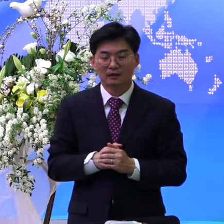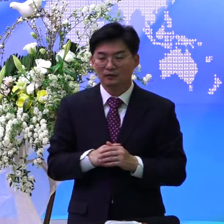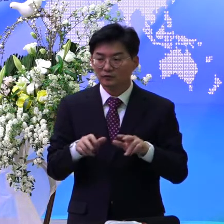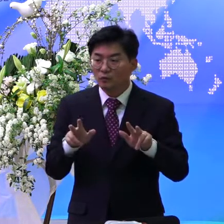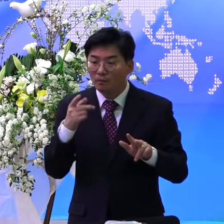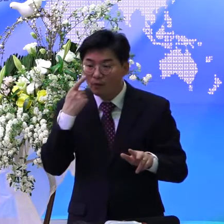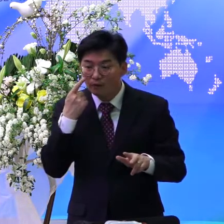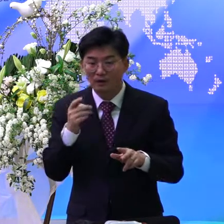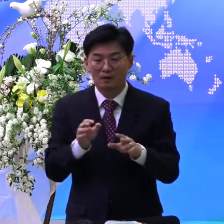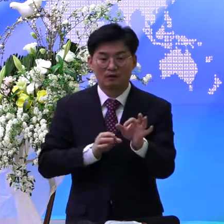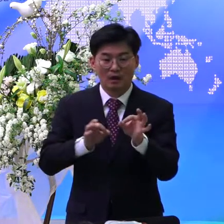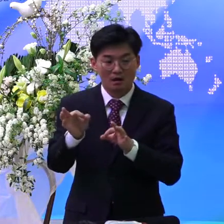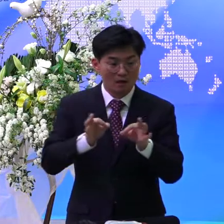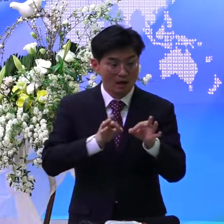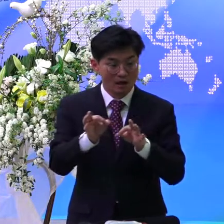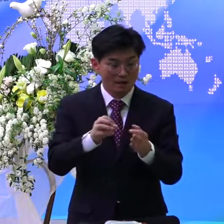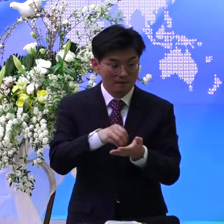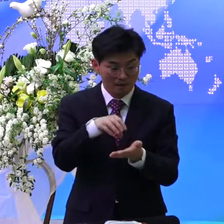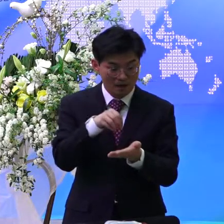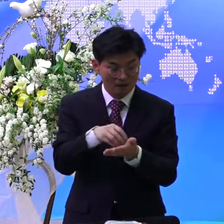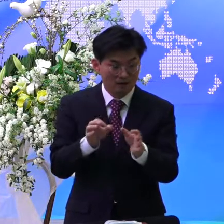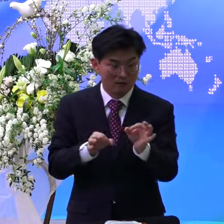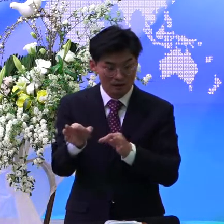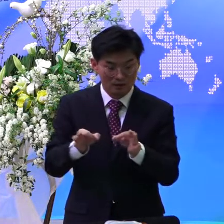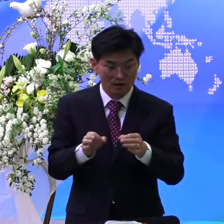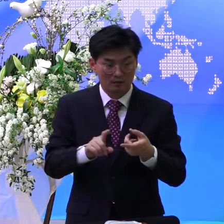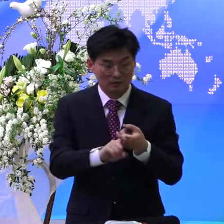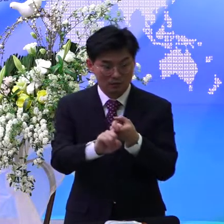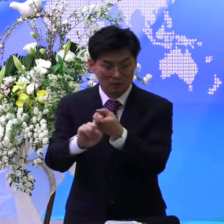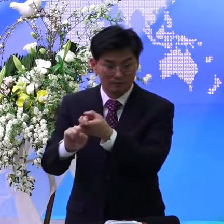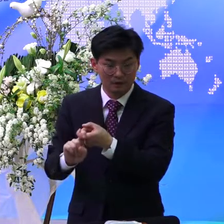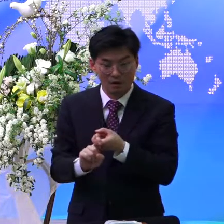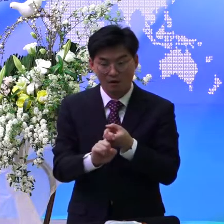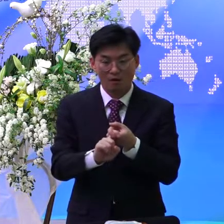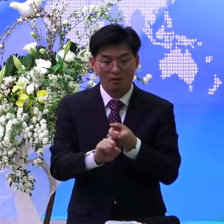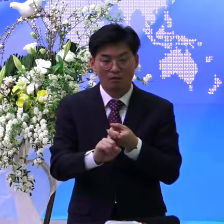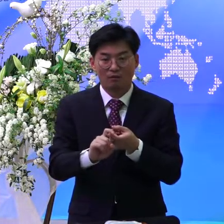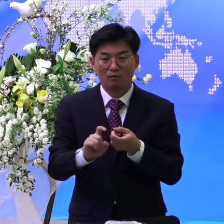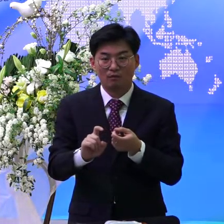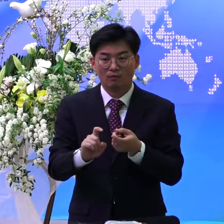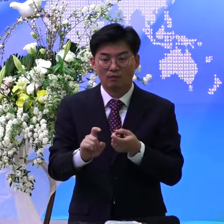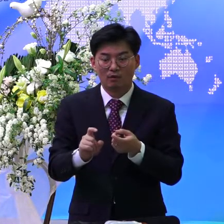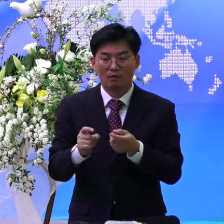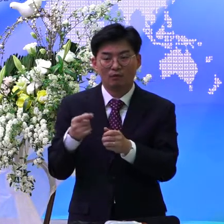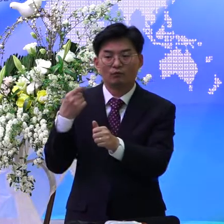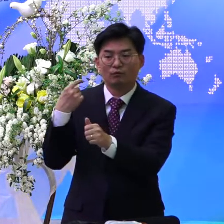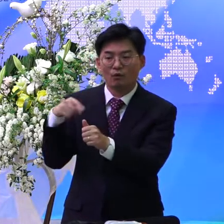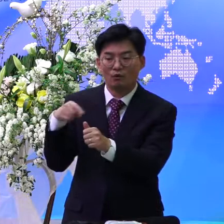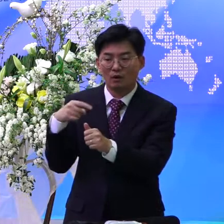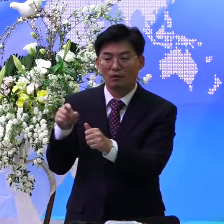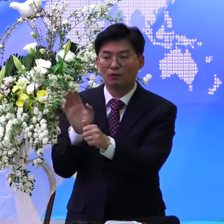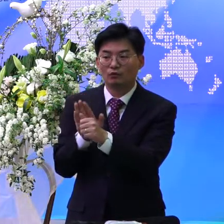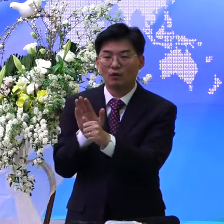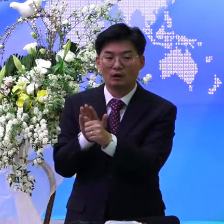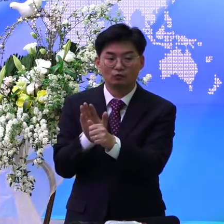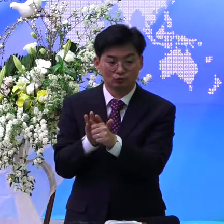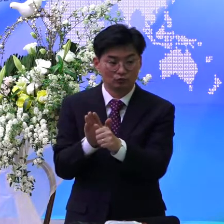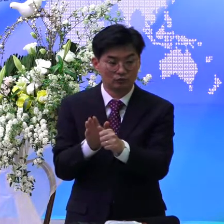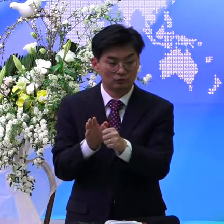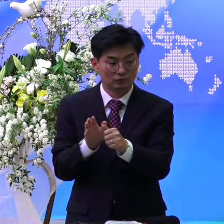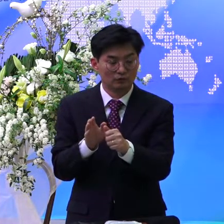프랜차이즈가 지금은 가맹비도 전혀 지금도 여전히 받지 않고 레시피를 알려주고 사업을 시작할 수 있도록